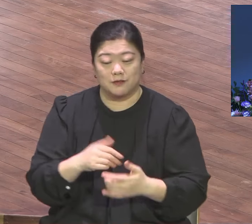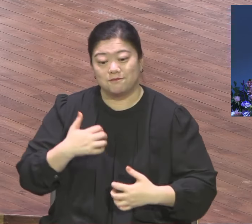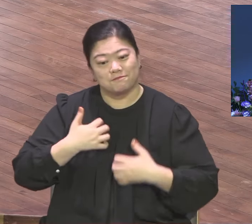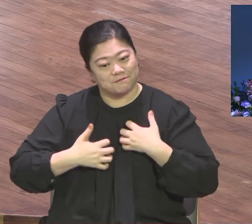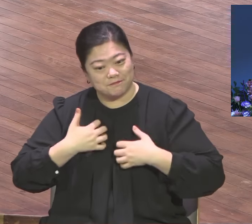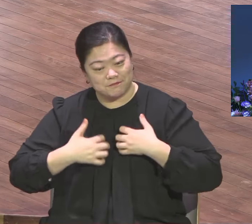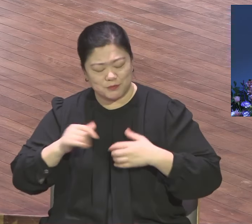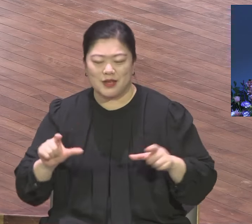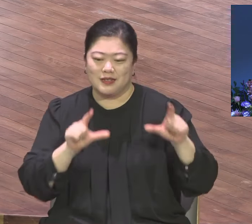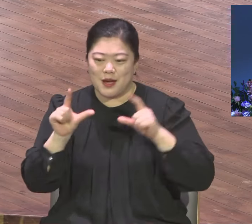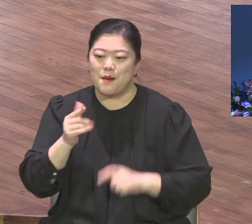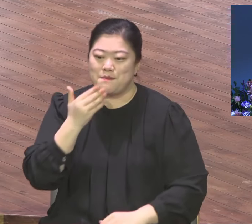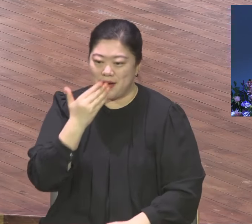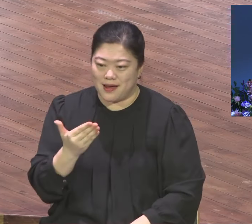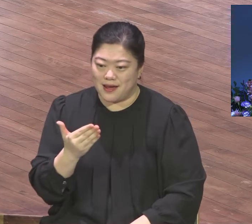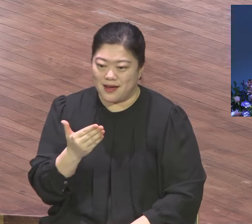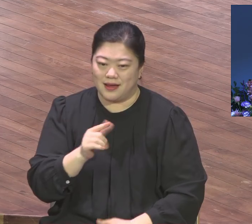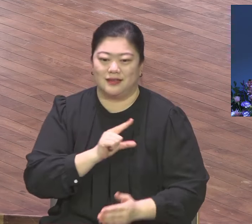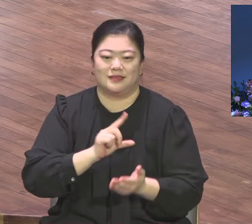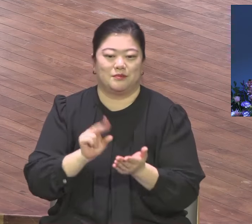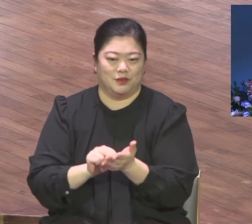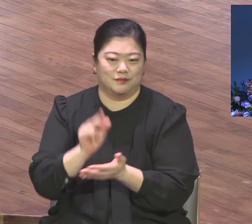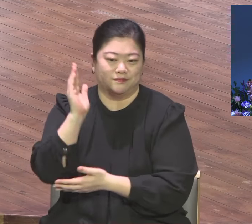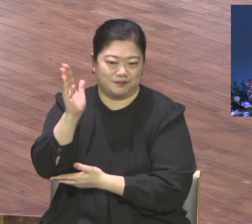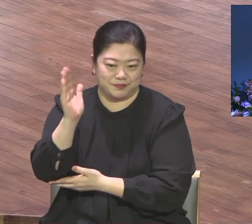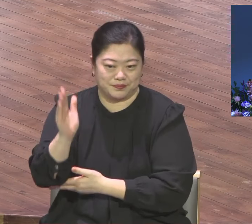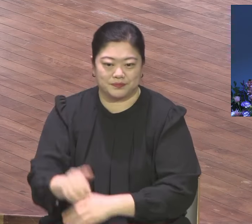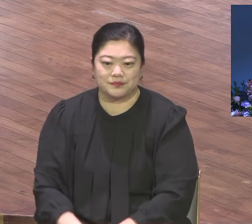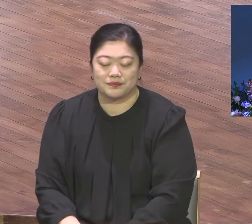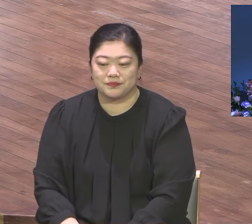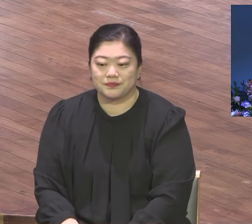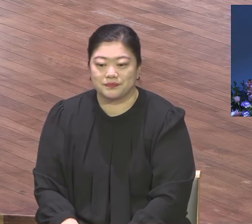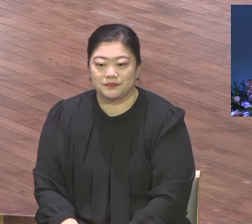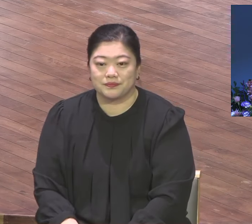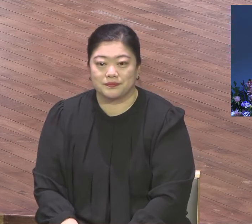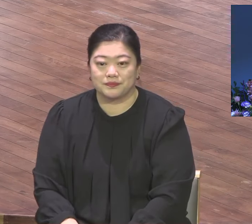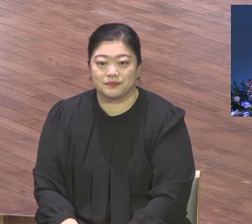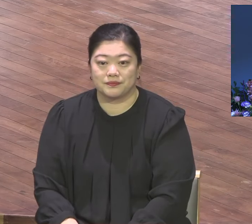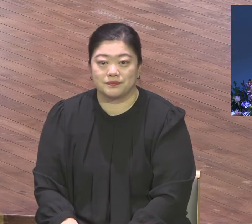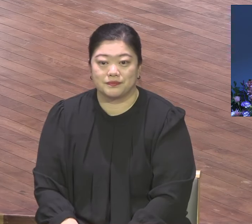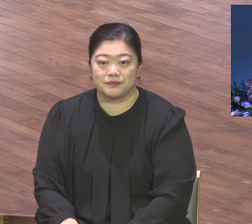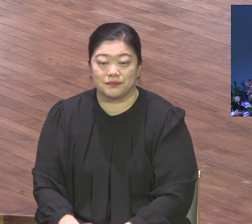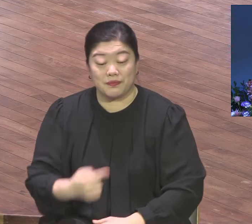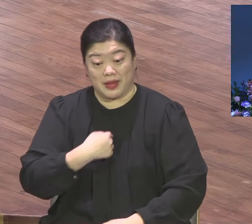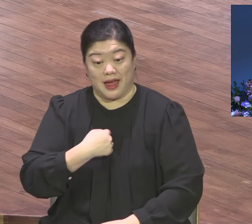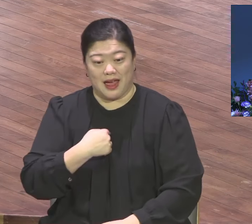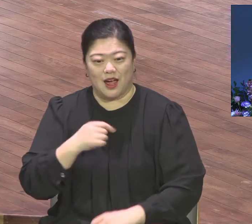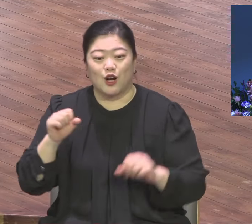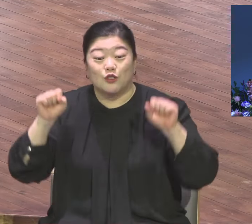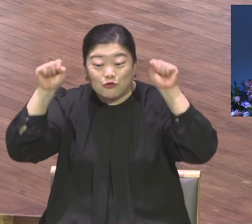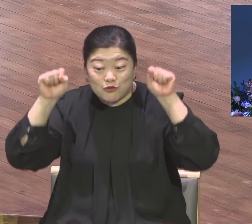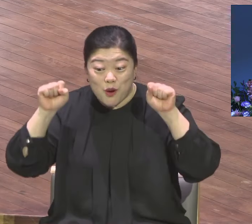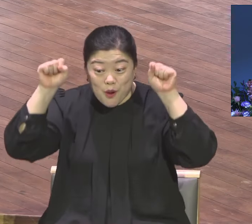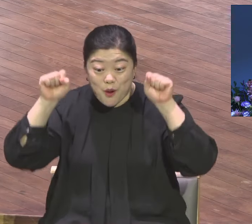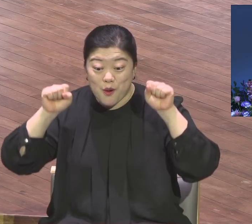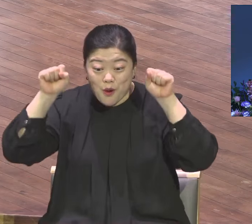제목으로 말씀을 드립니다. 저는 이 개인적으로 운동을 아주 좋아합니다. 운동을. 그래서